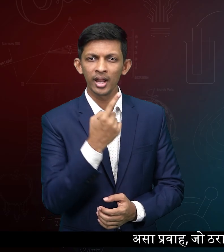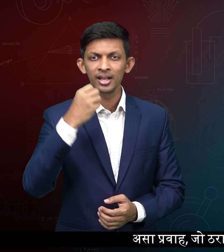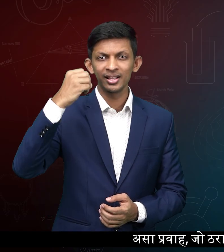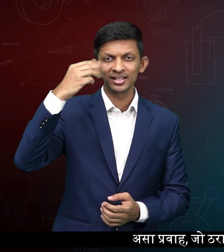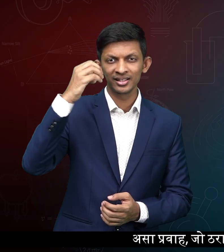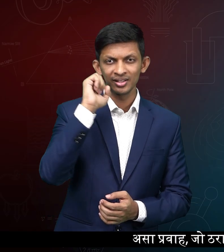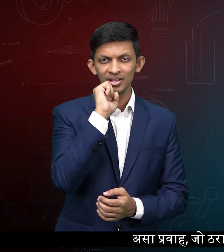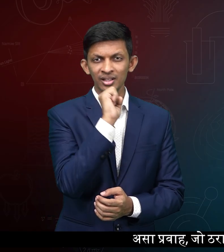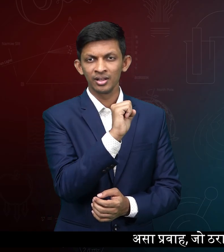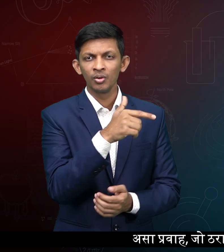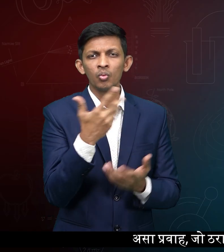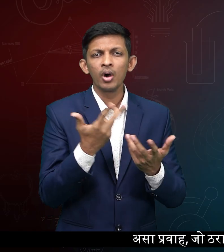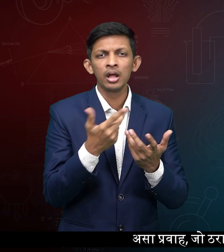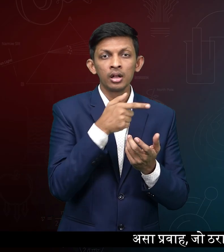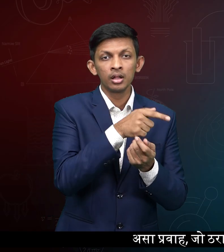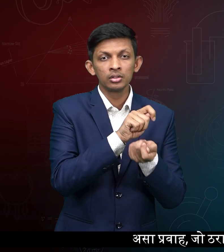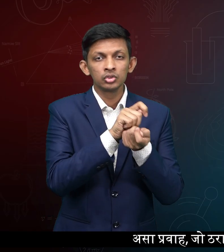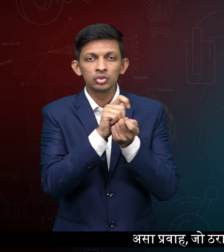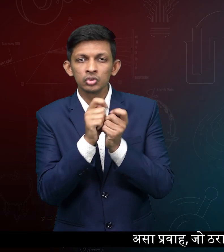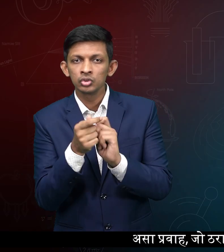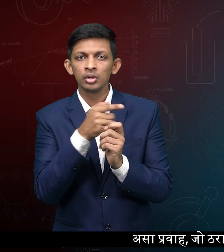असा प्रवाह जो ठराविक कालांतराने आपली दिशा बदलतो